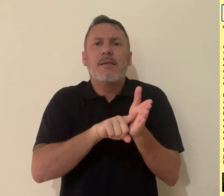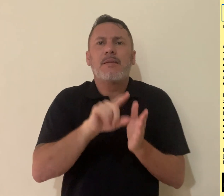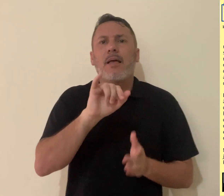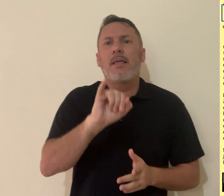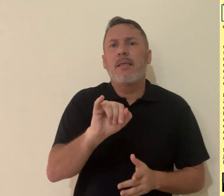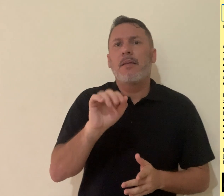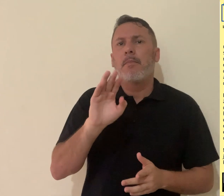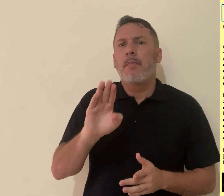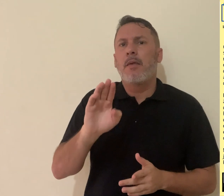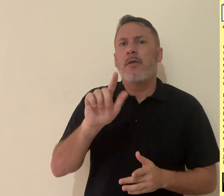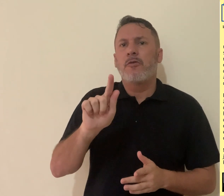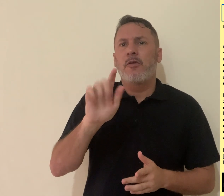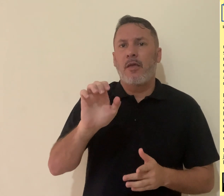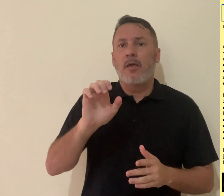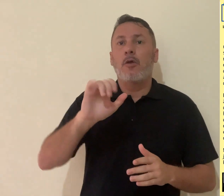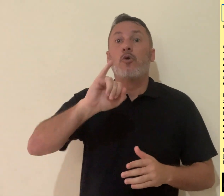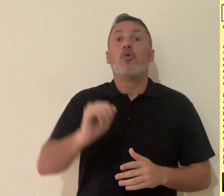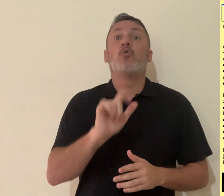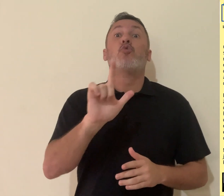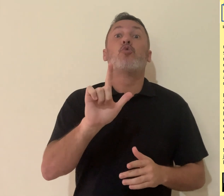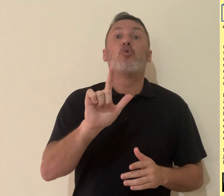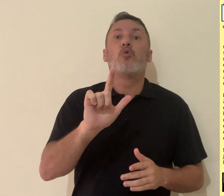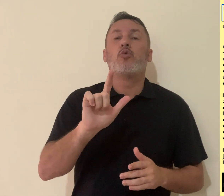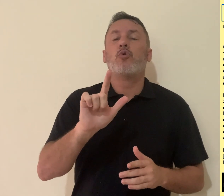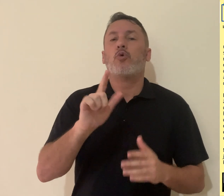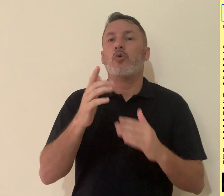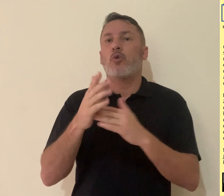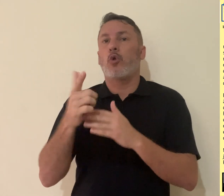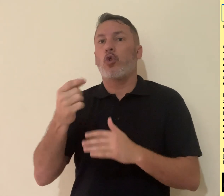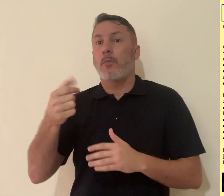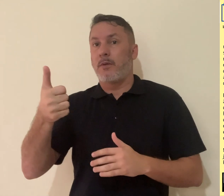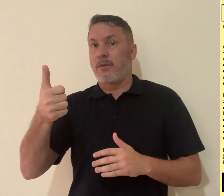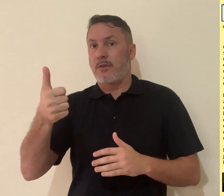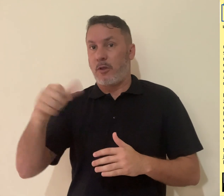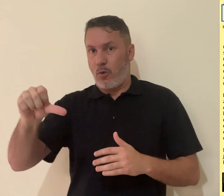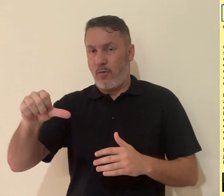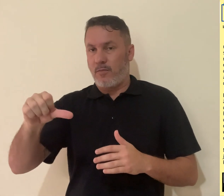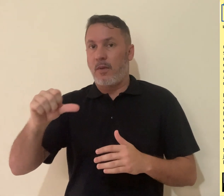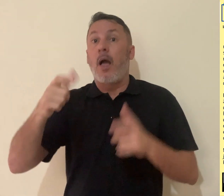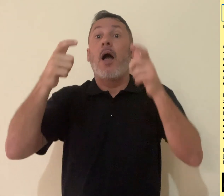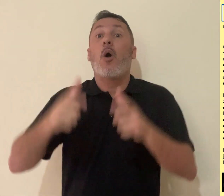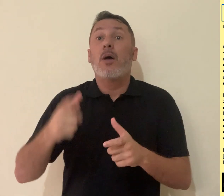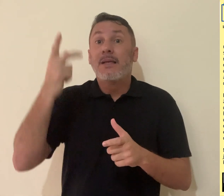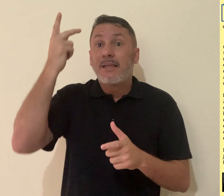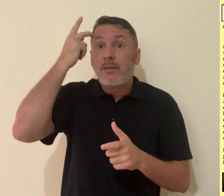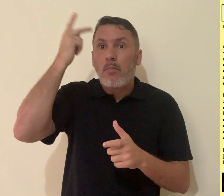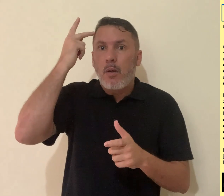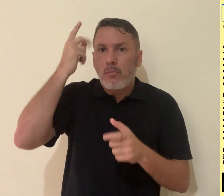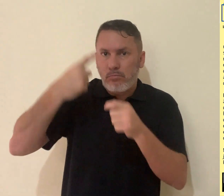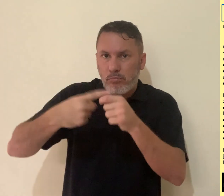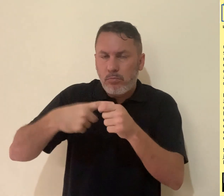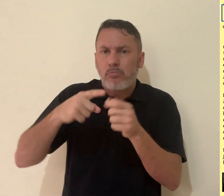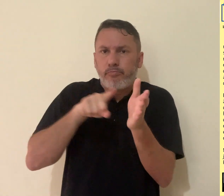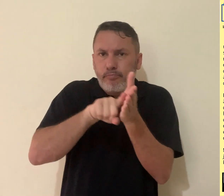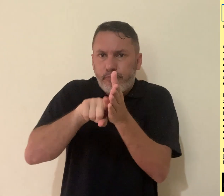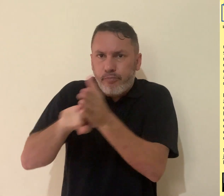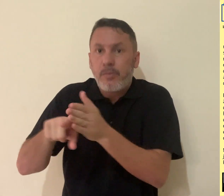ibge realizado entre julho e setembro de 2019 no município de a região metropolitana